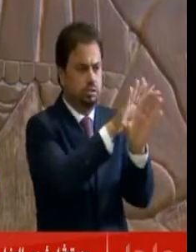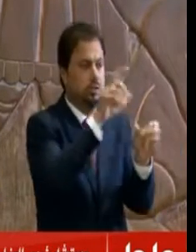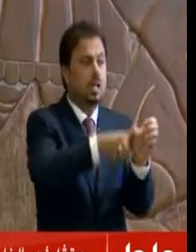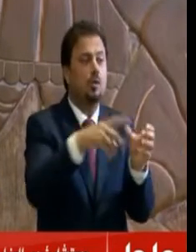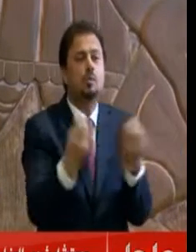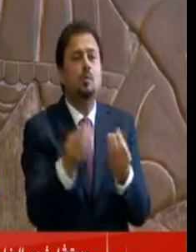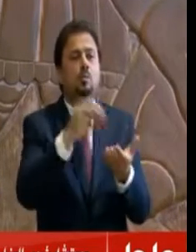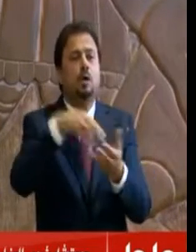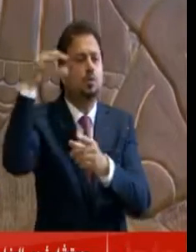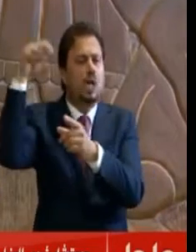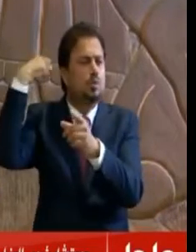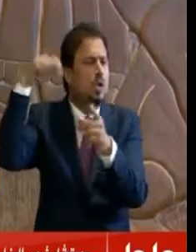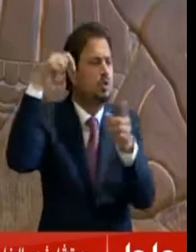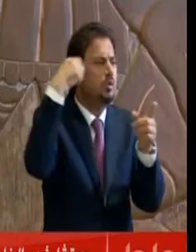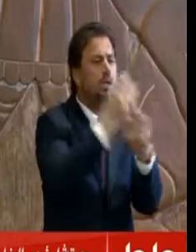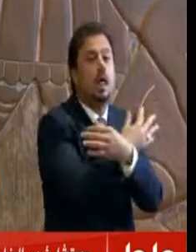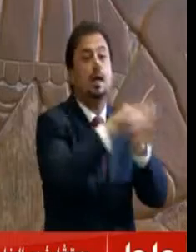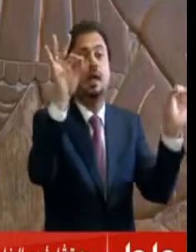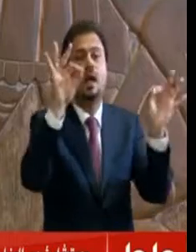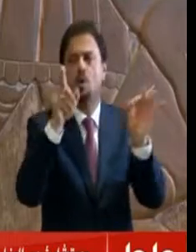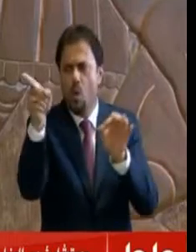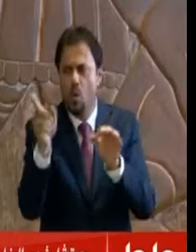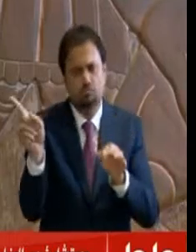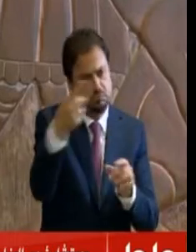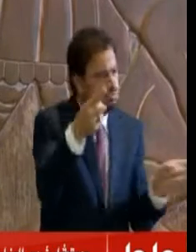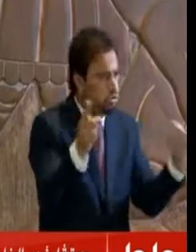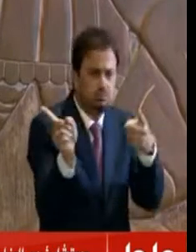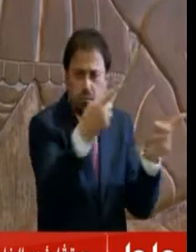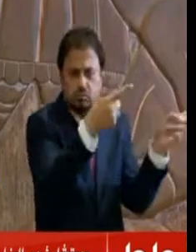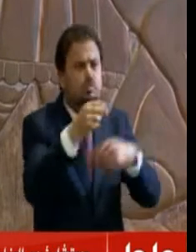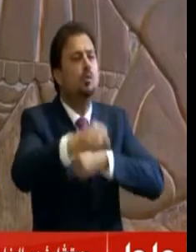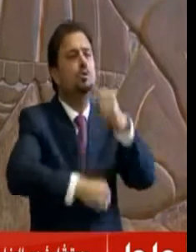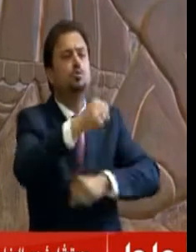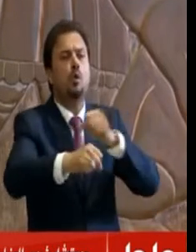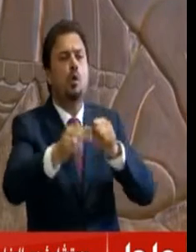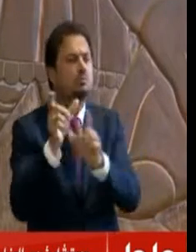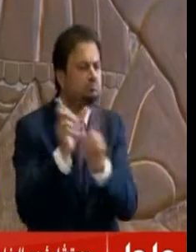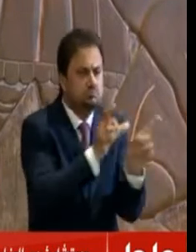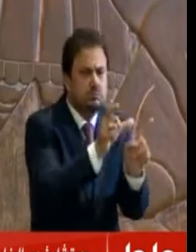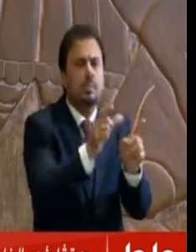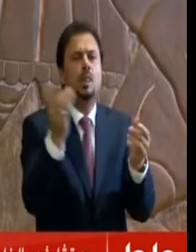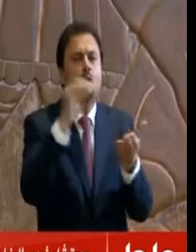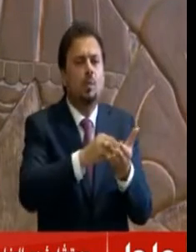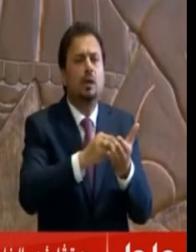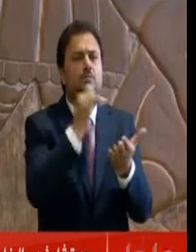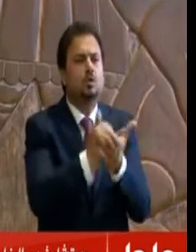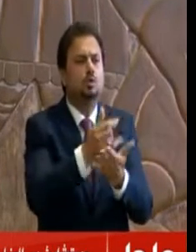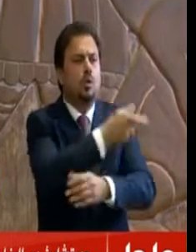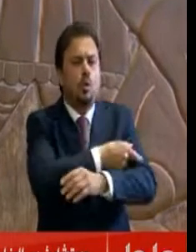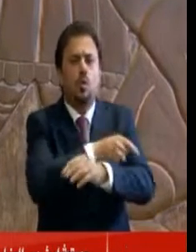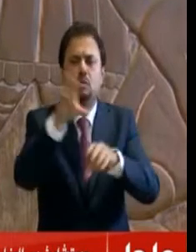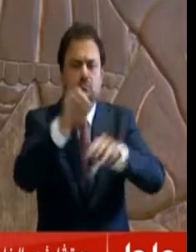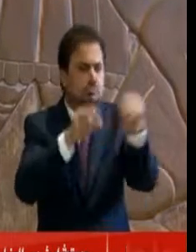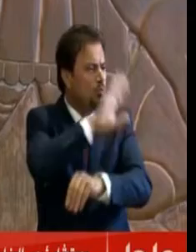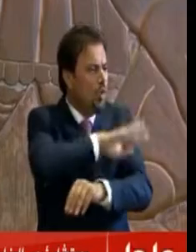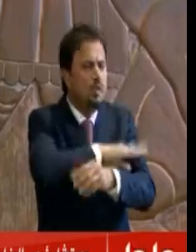وسخروا وزاراتهم من حيث المواقع ومن حيث الحمايات وحتى الكوادر